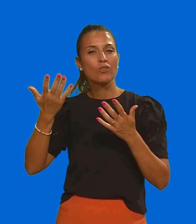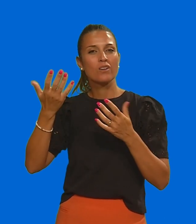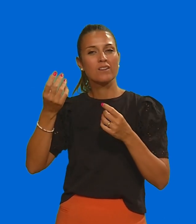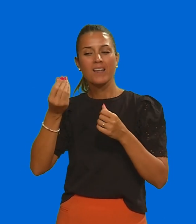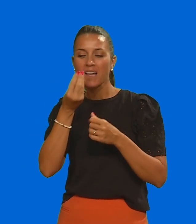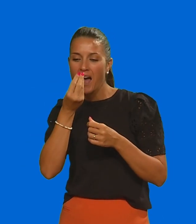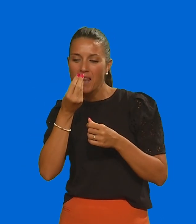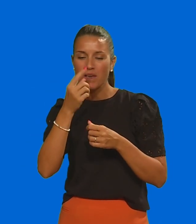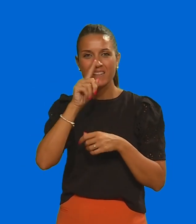isolamento.